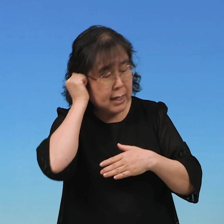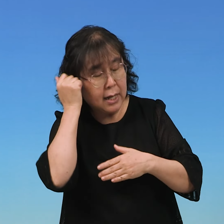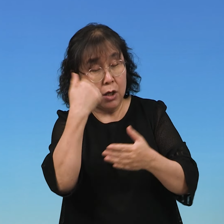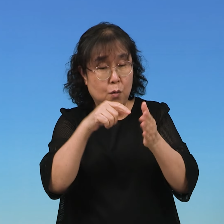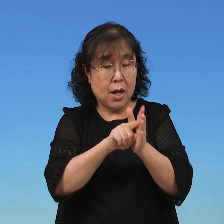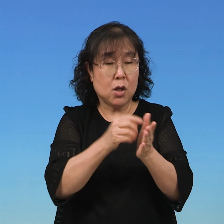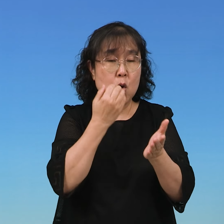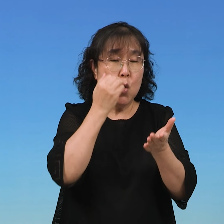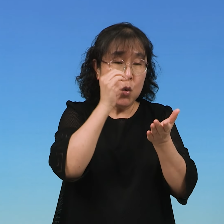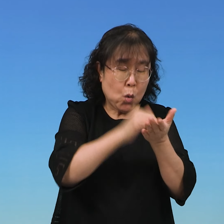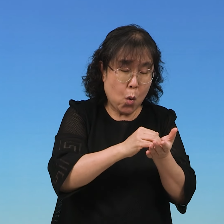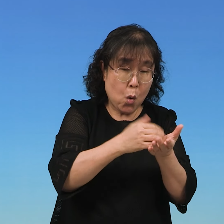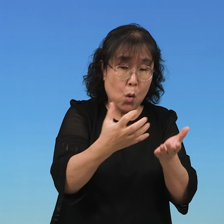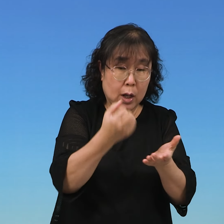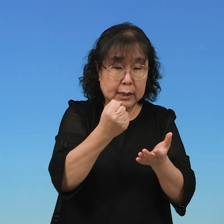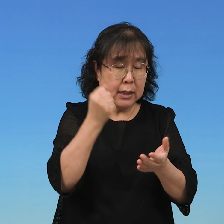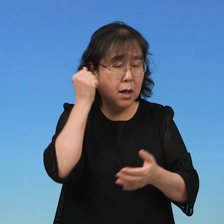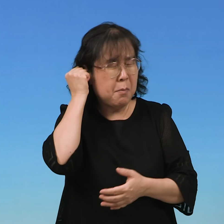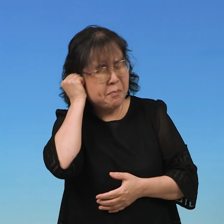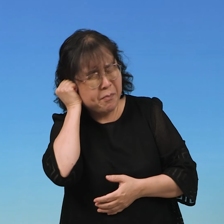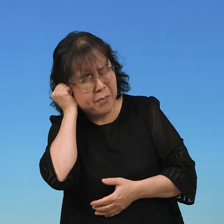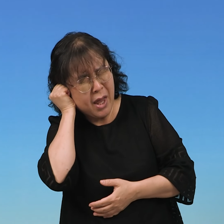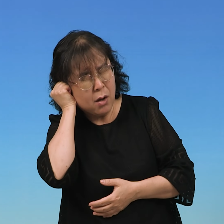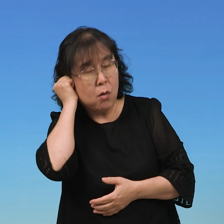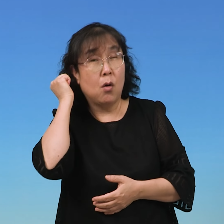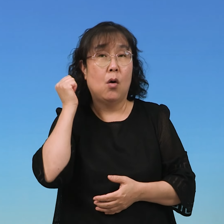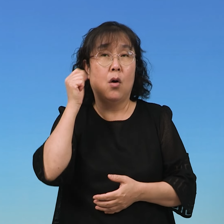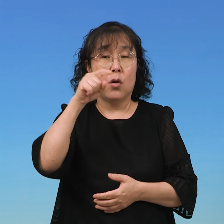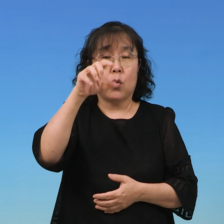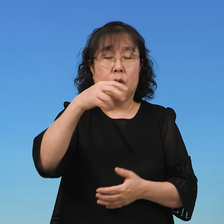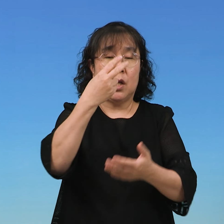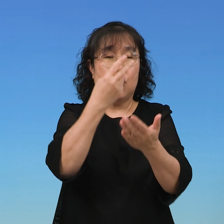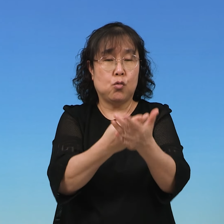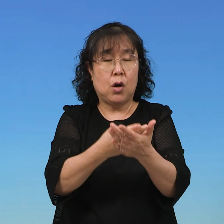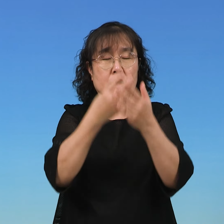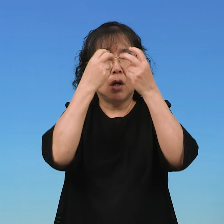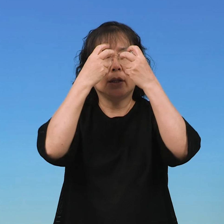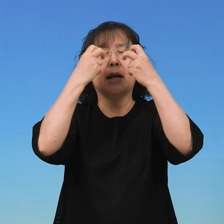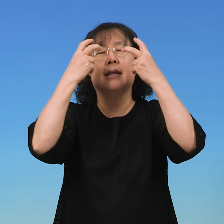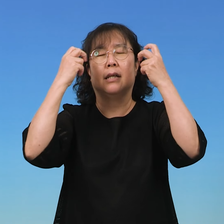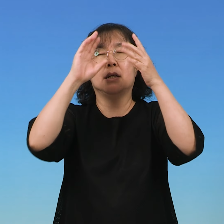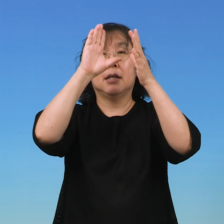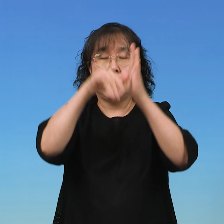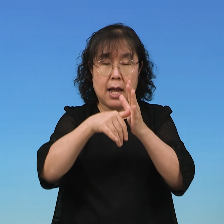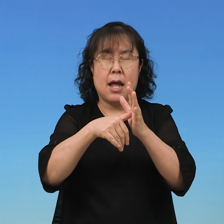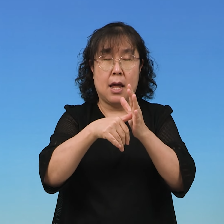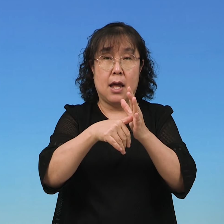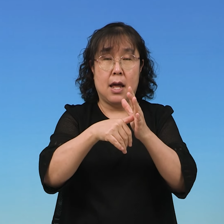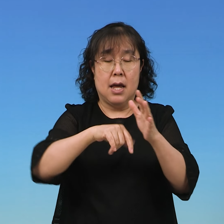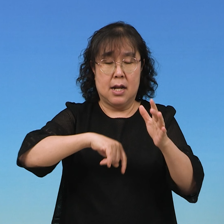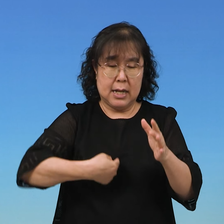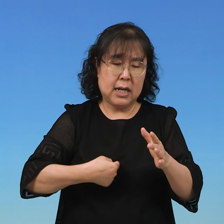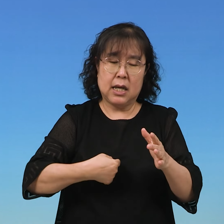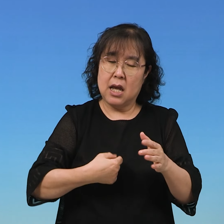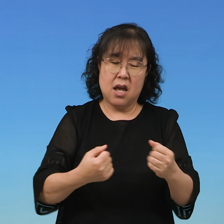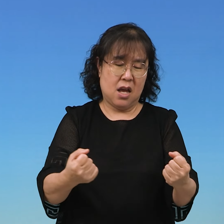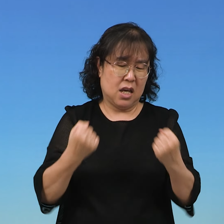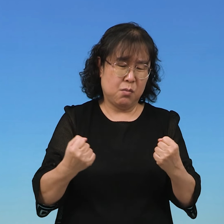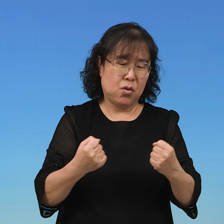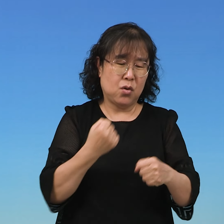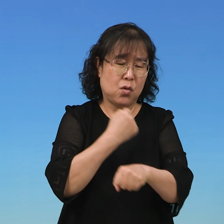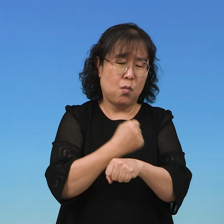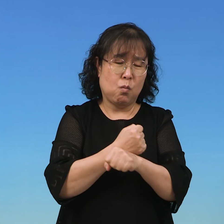그곳에 한 돌을 가져다가 베개로 삼고 어떡할 때입니까? 거기 누워 자더니예요. 아무것도 못하던